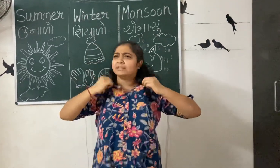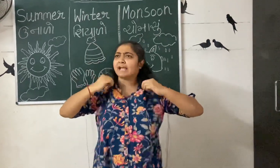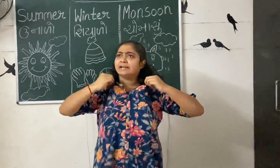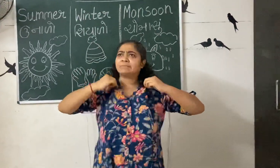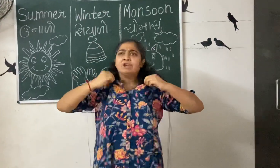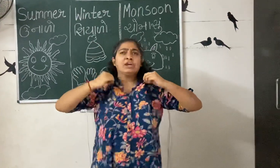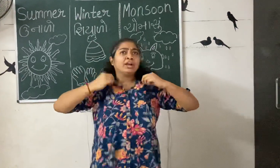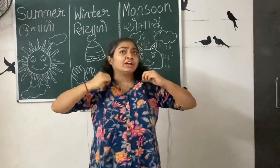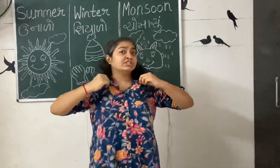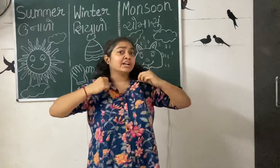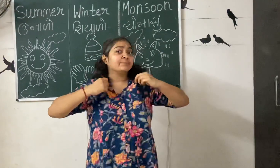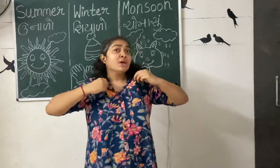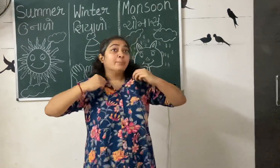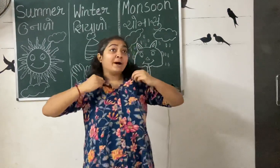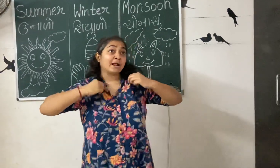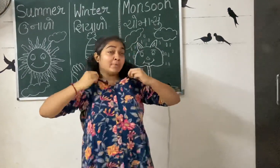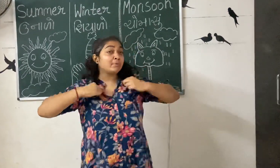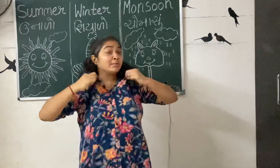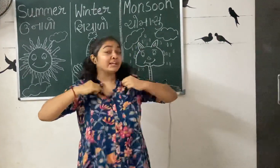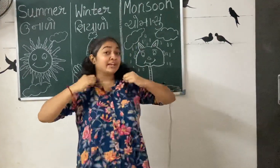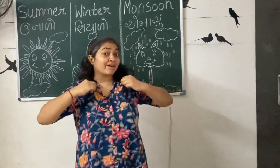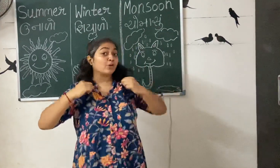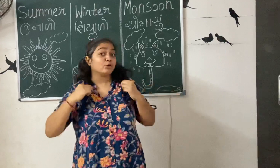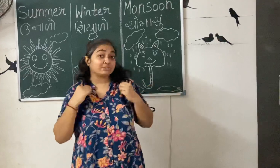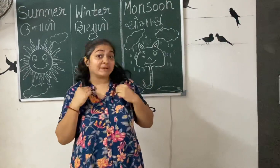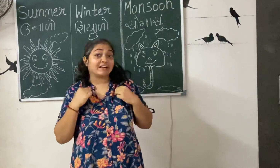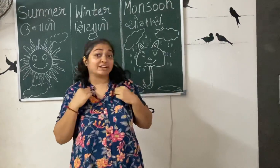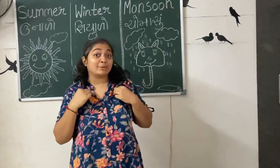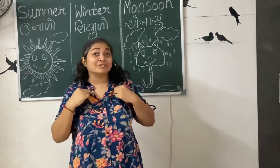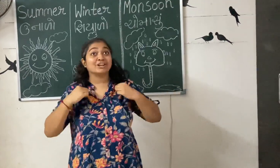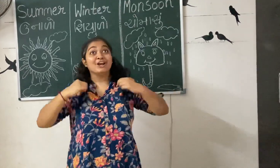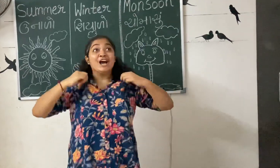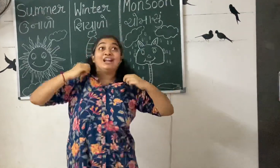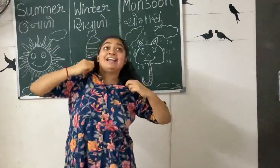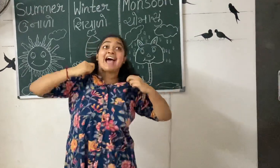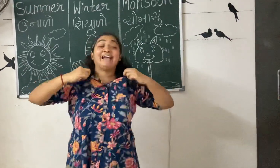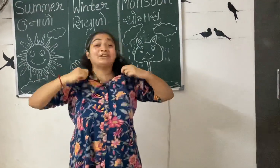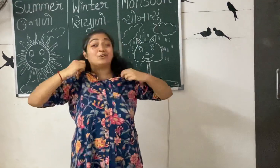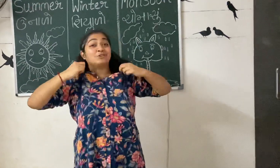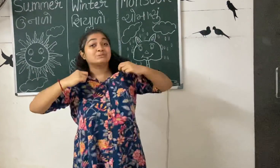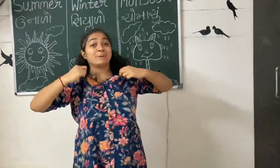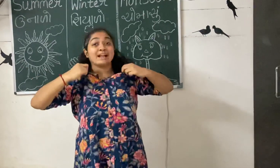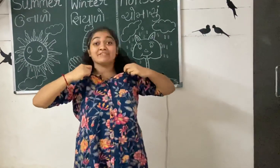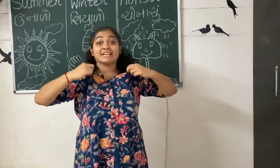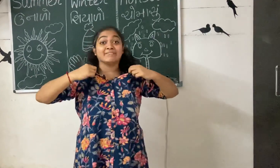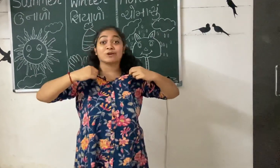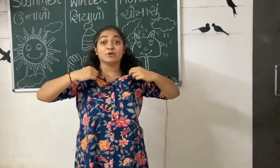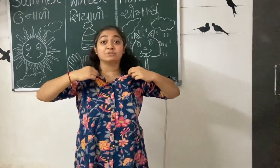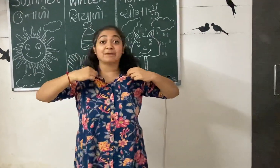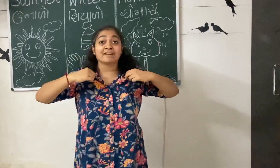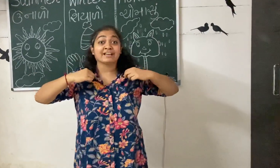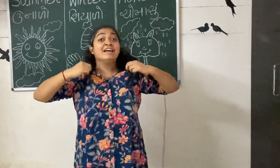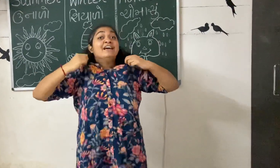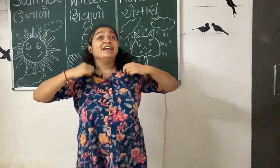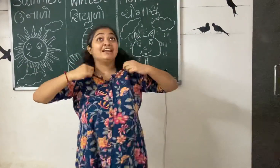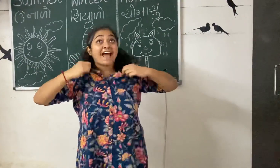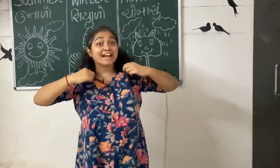खाईनें एकले चलें मारा मममने केवा क्लोश पे रावे खबर छे, light clothes पे रावे केवा, light clothes फेवा , light